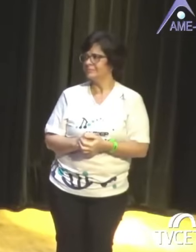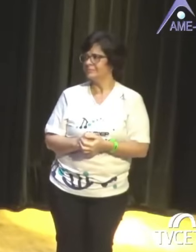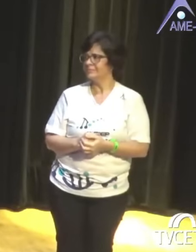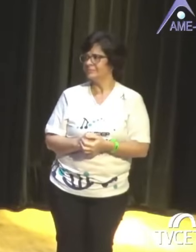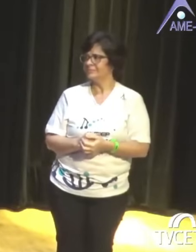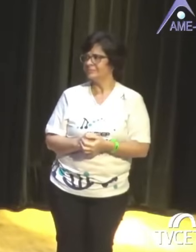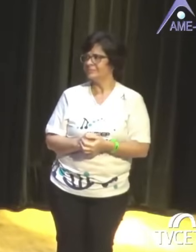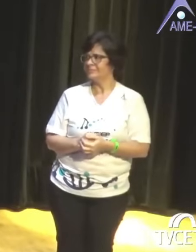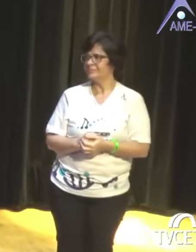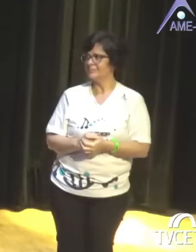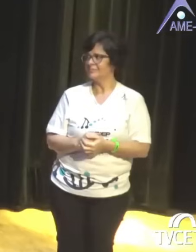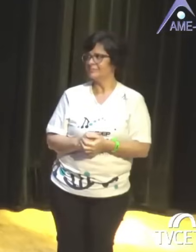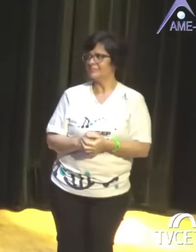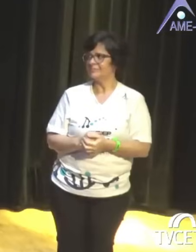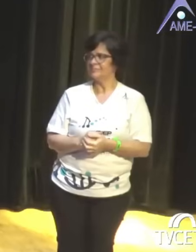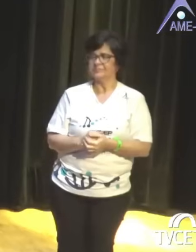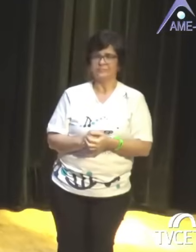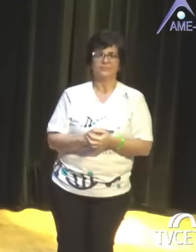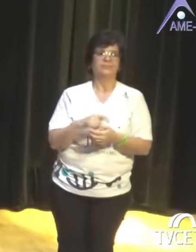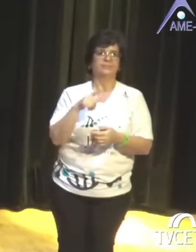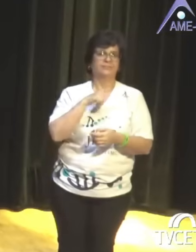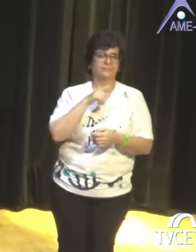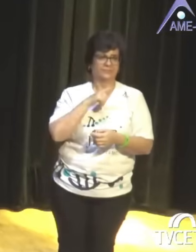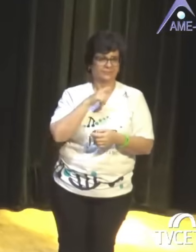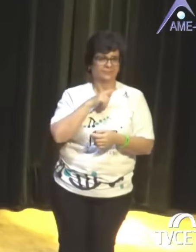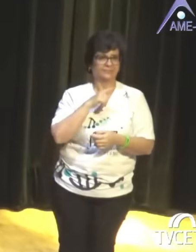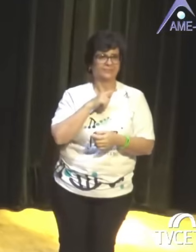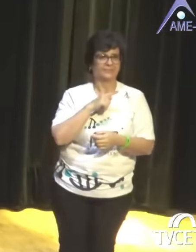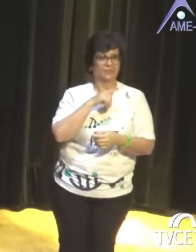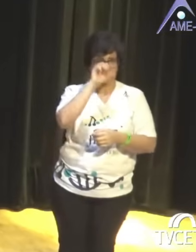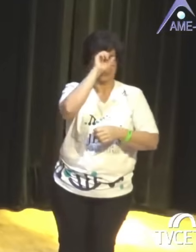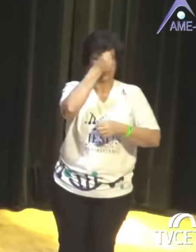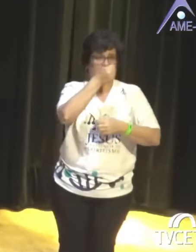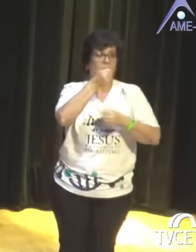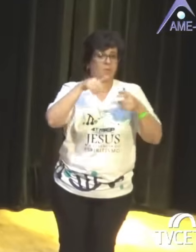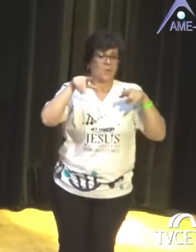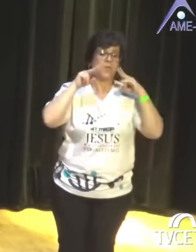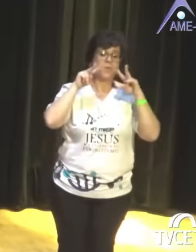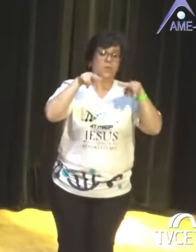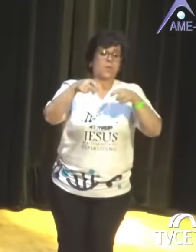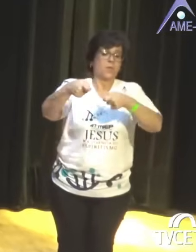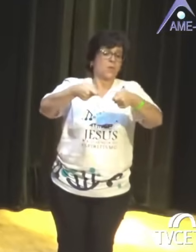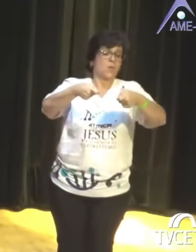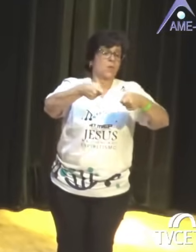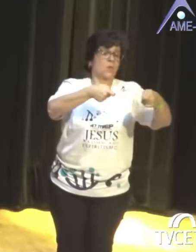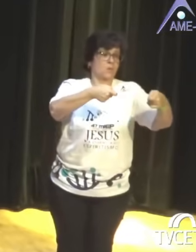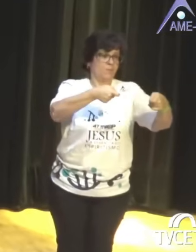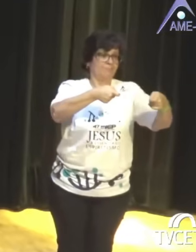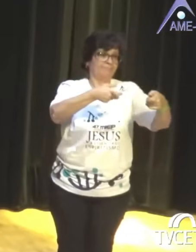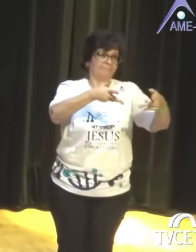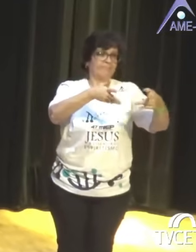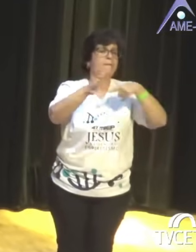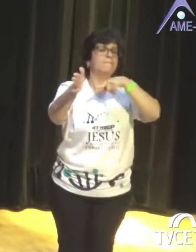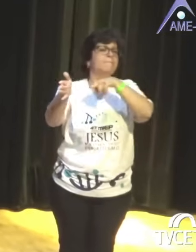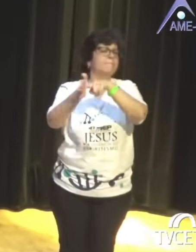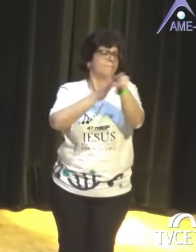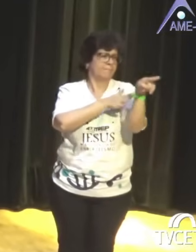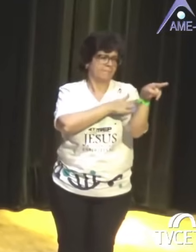vices você tem um coordenador Agora eu te pergunto uma